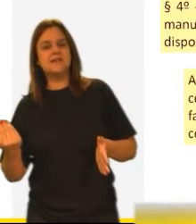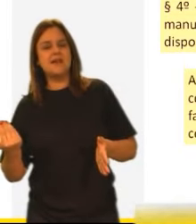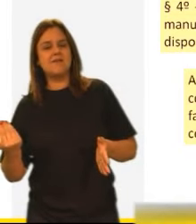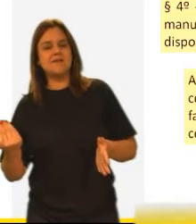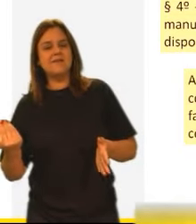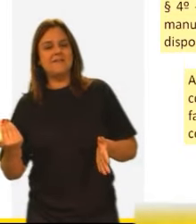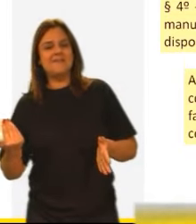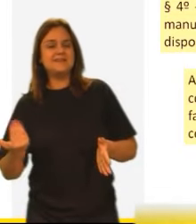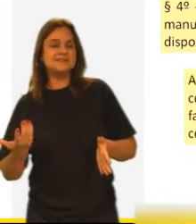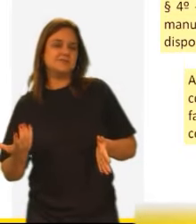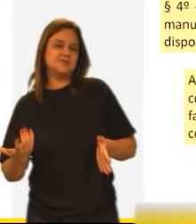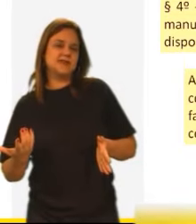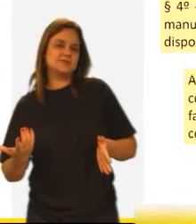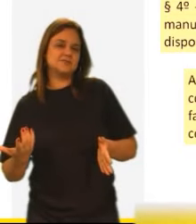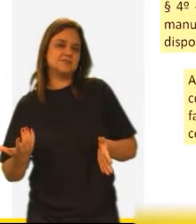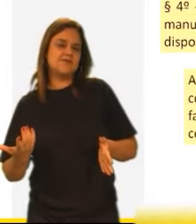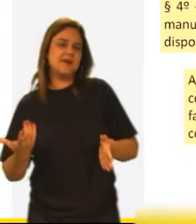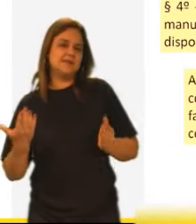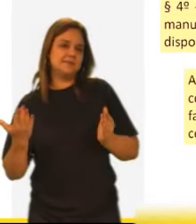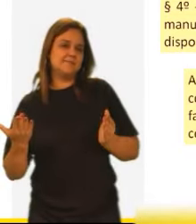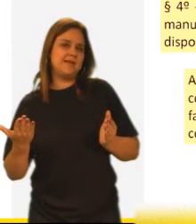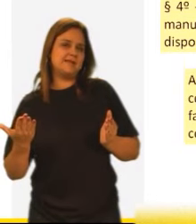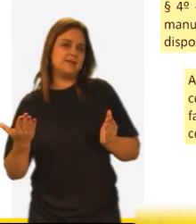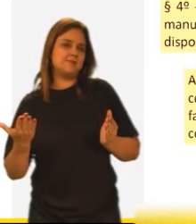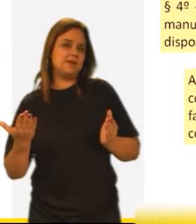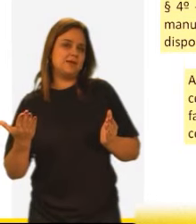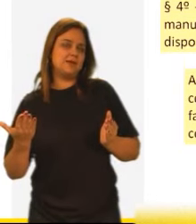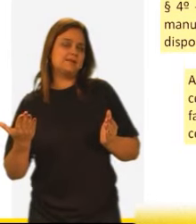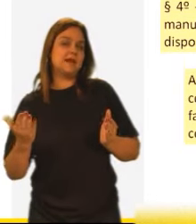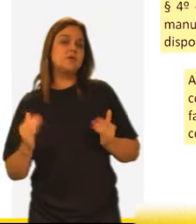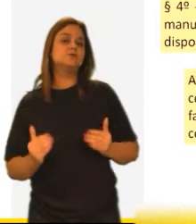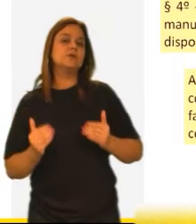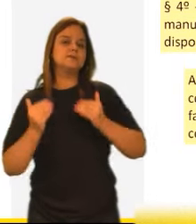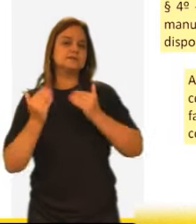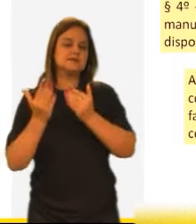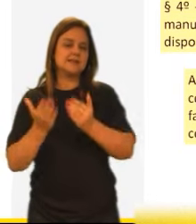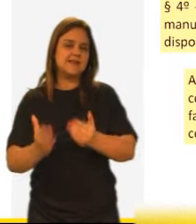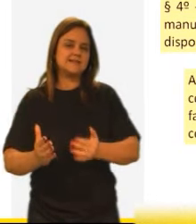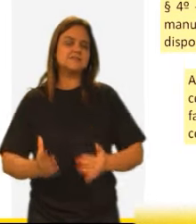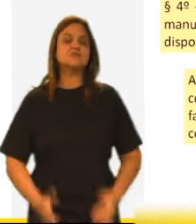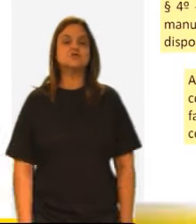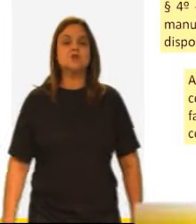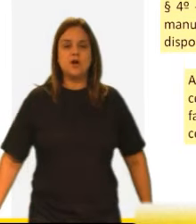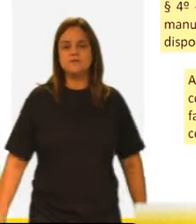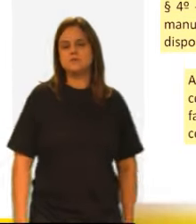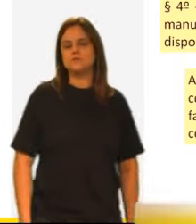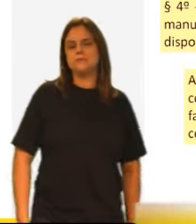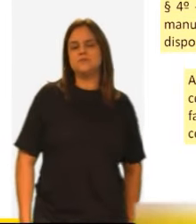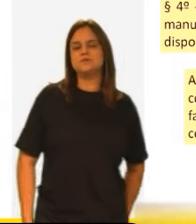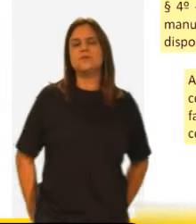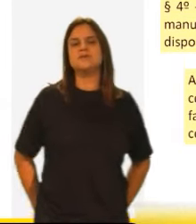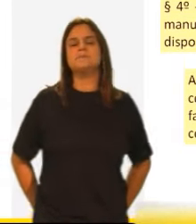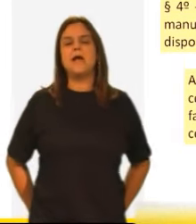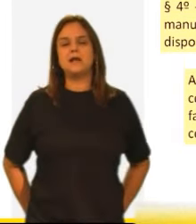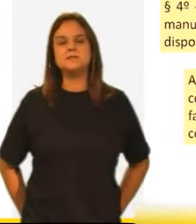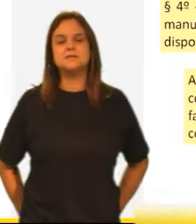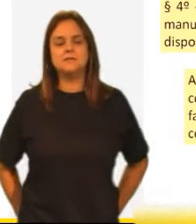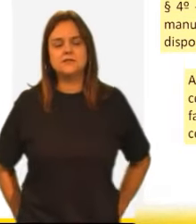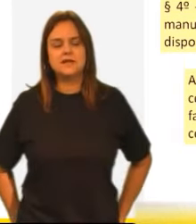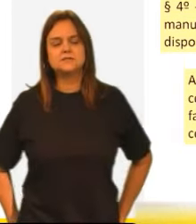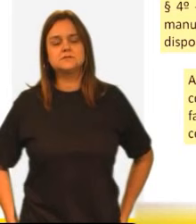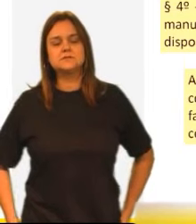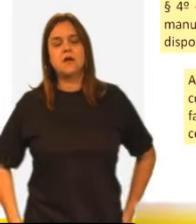Seguridade Social. E a Seguridade Social, aqui também a lei está autorizando a criação de novas contribuições